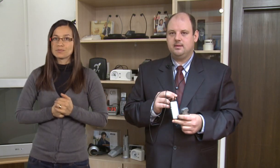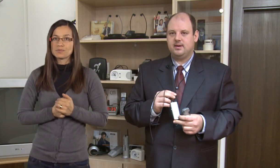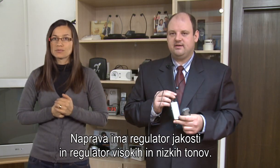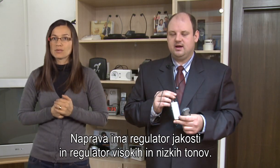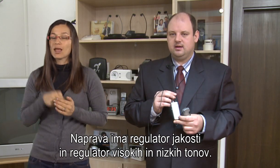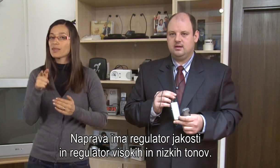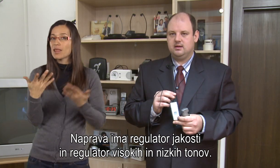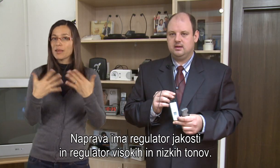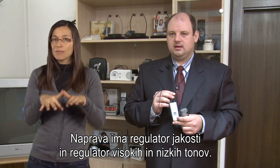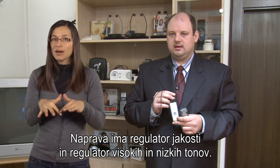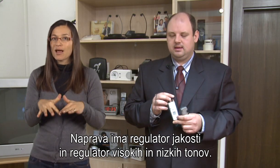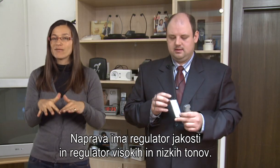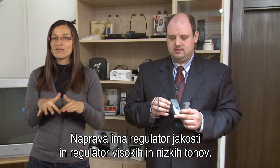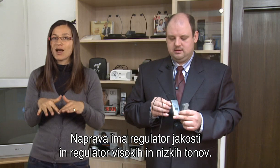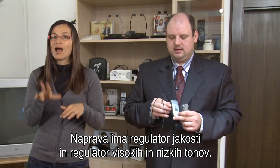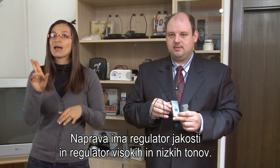Naprava